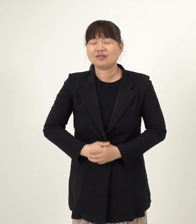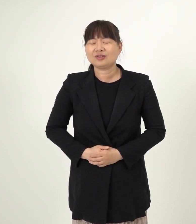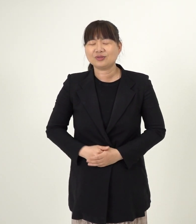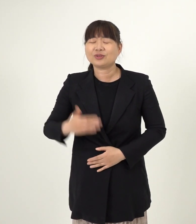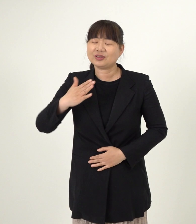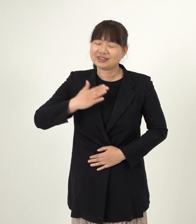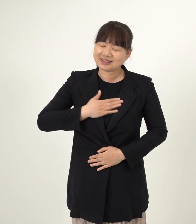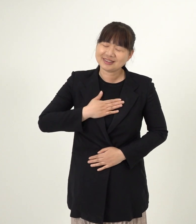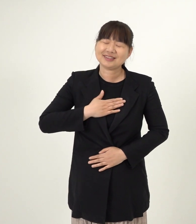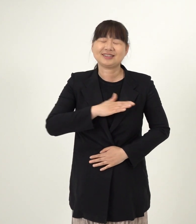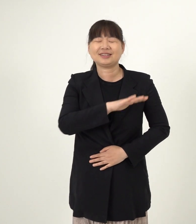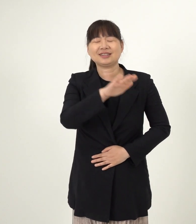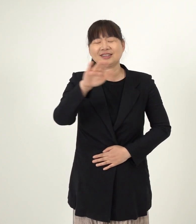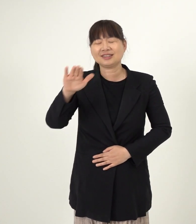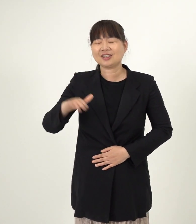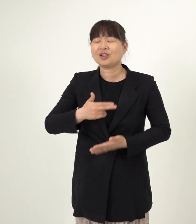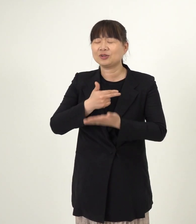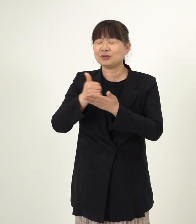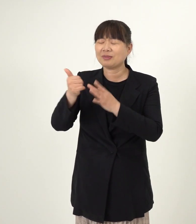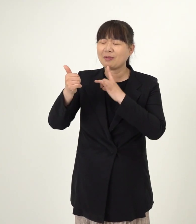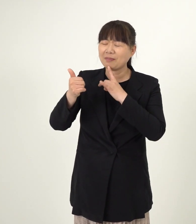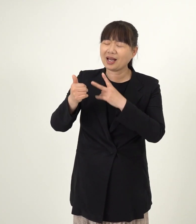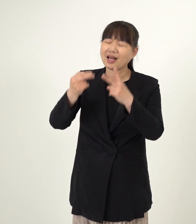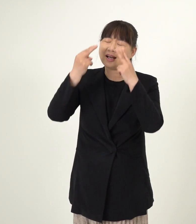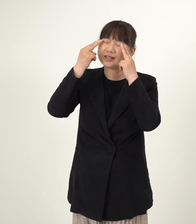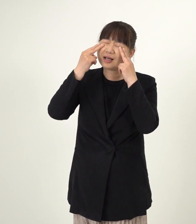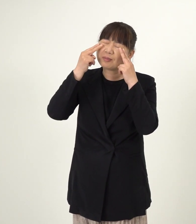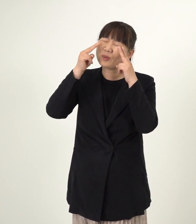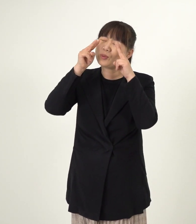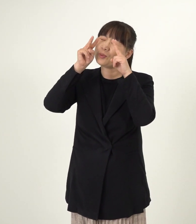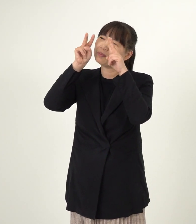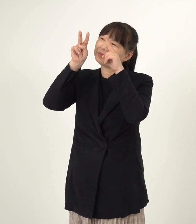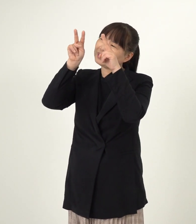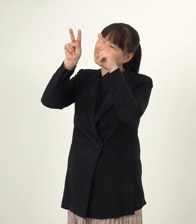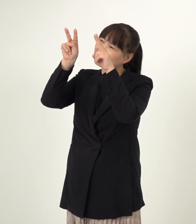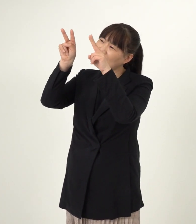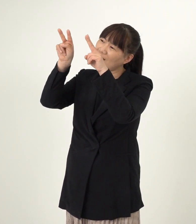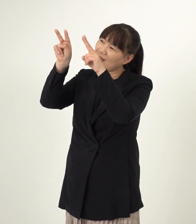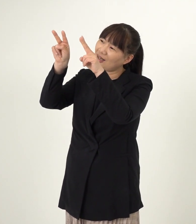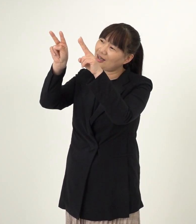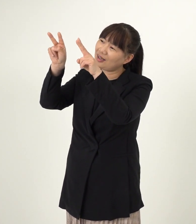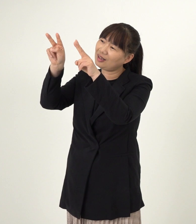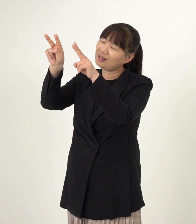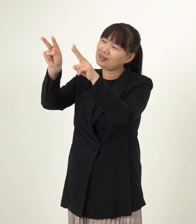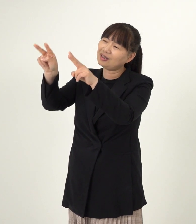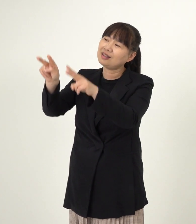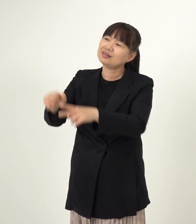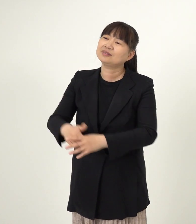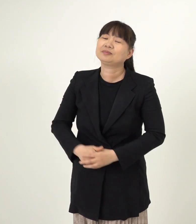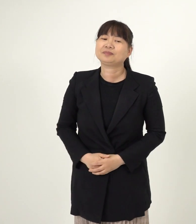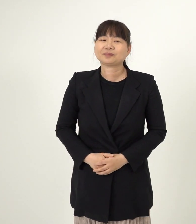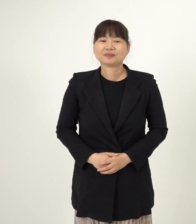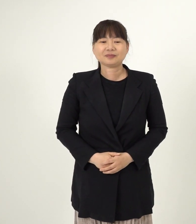죄인입니다. 우린 주만 바라봅니다. 주만 바라봅니다.